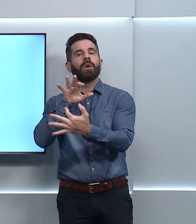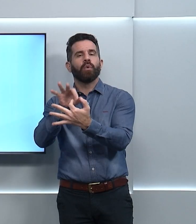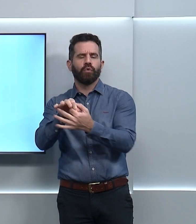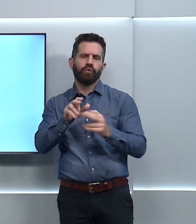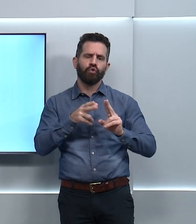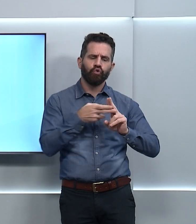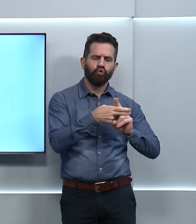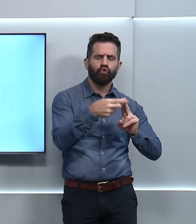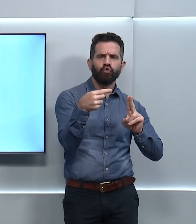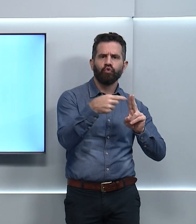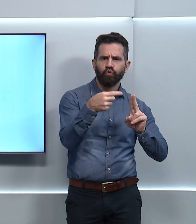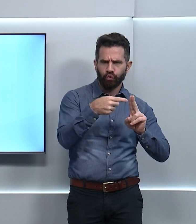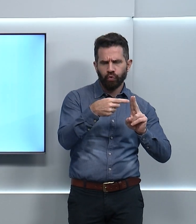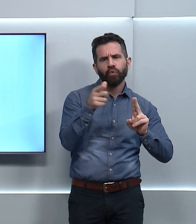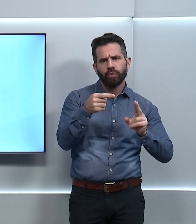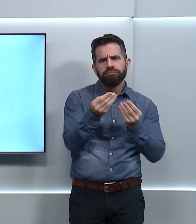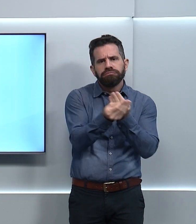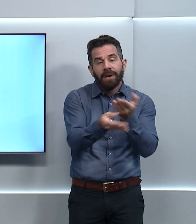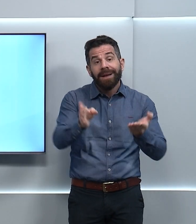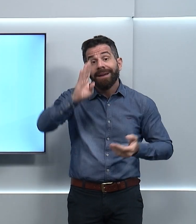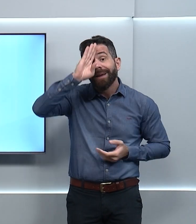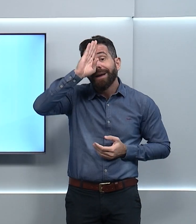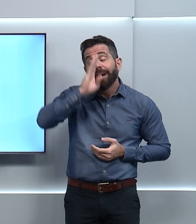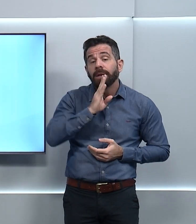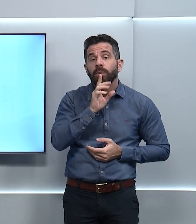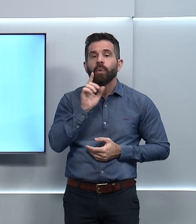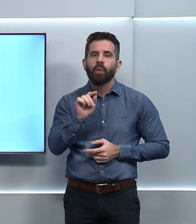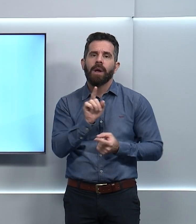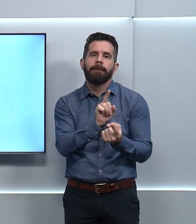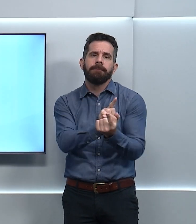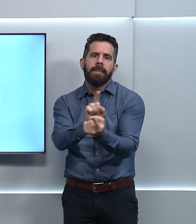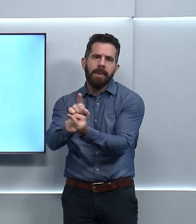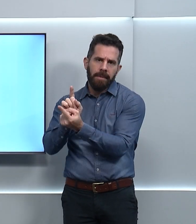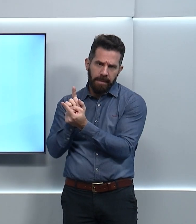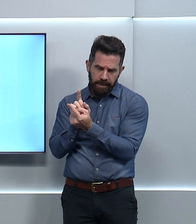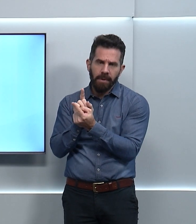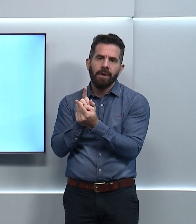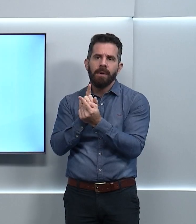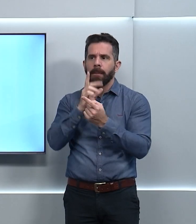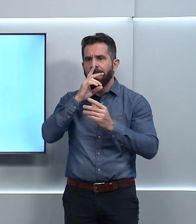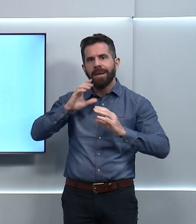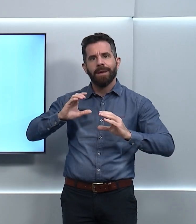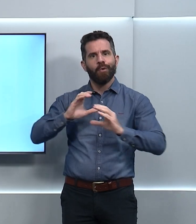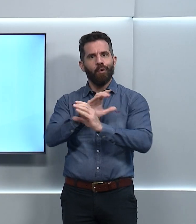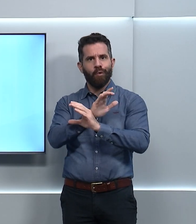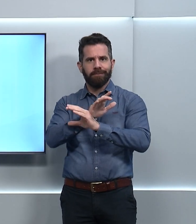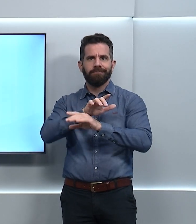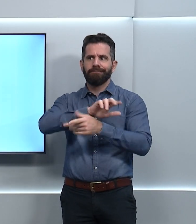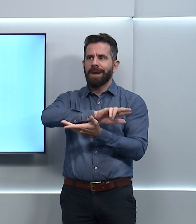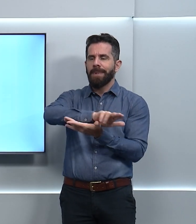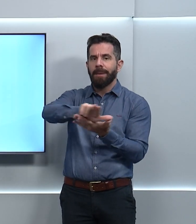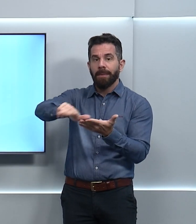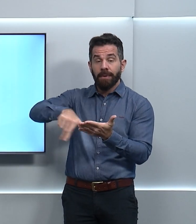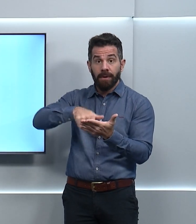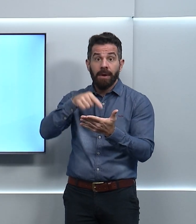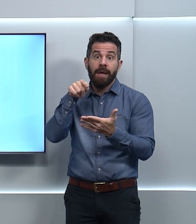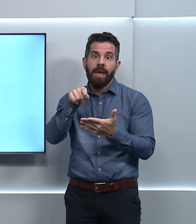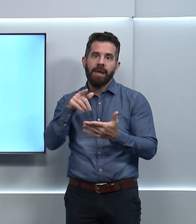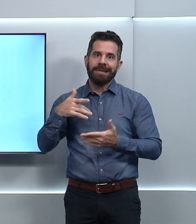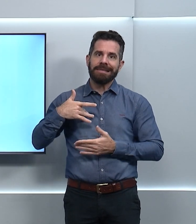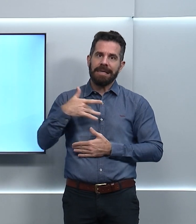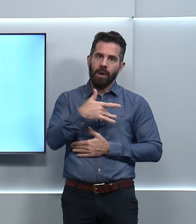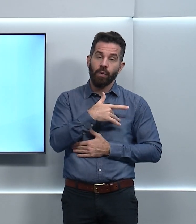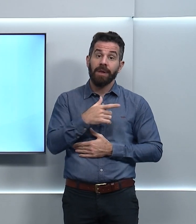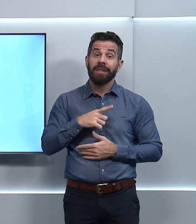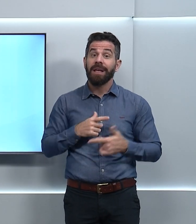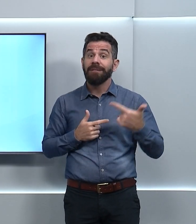Único de Saúde, oferece gratuitamente as práticas integrativas e complementares em saúde, que incluem mais